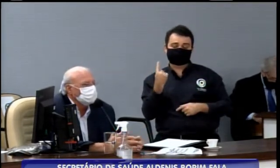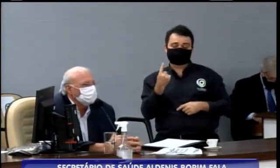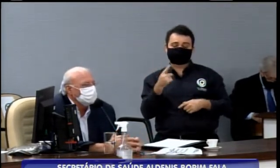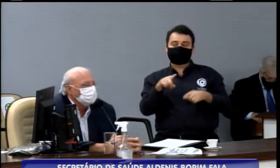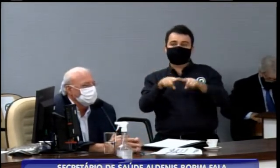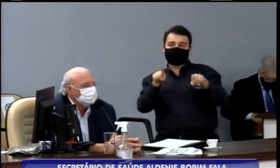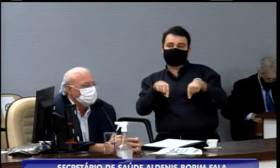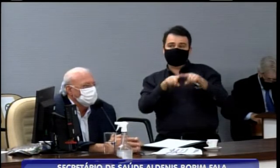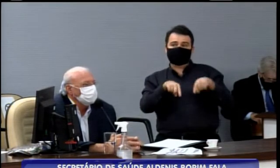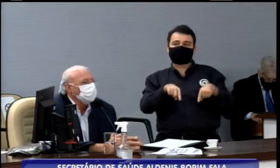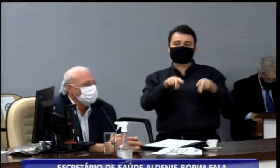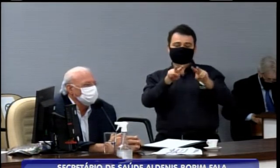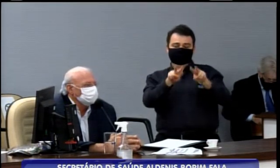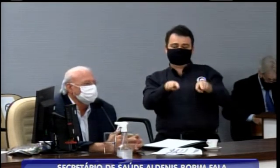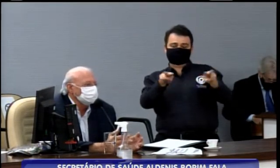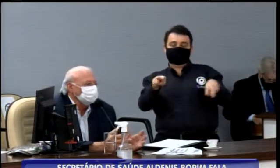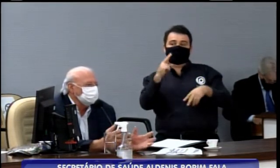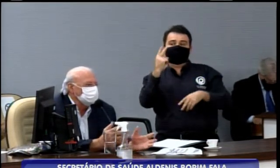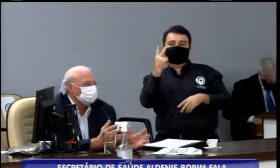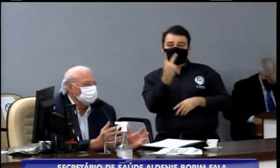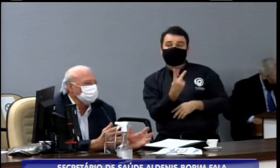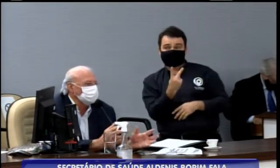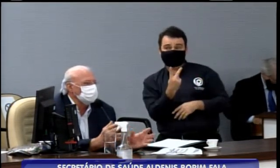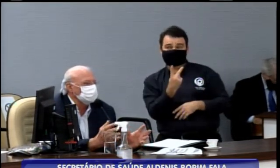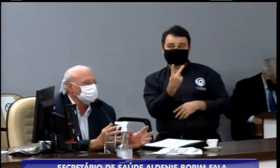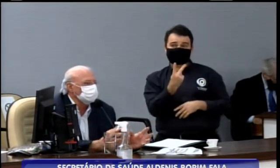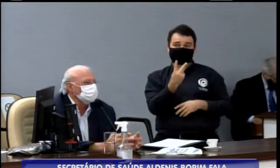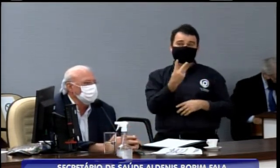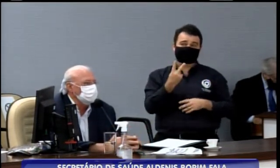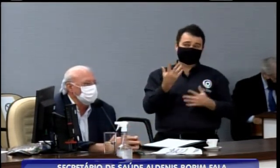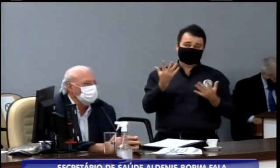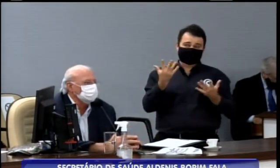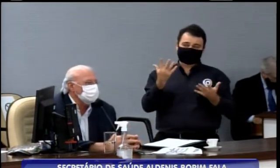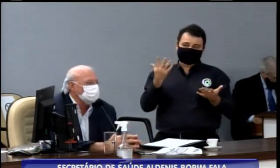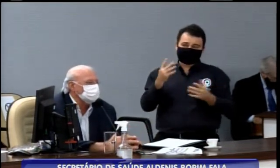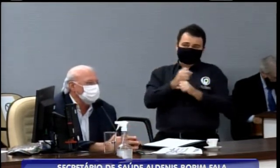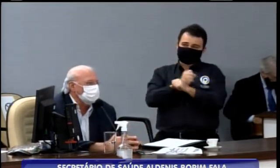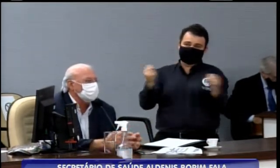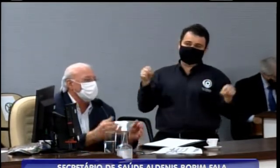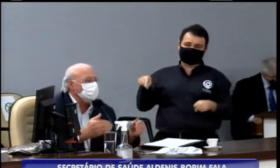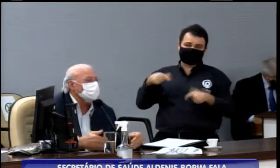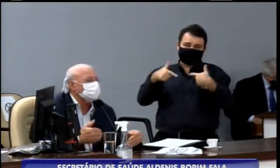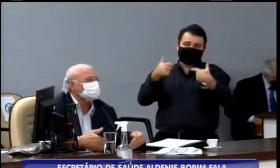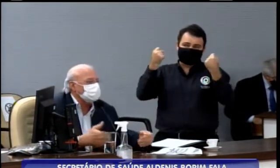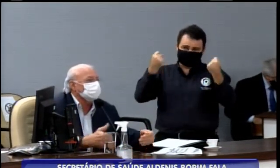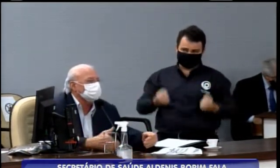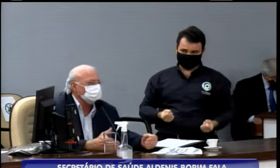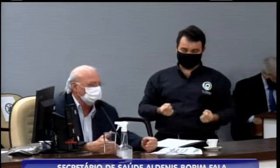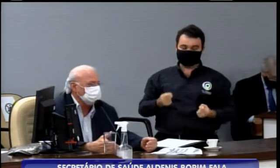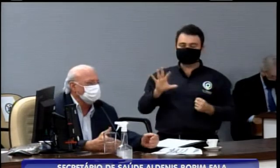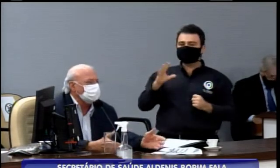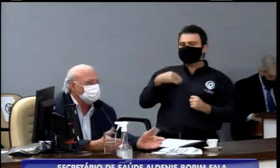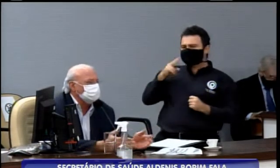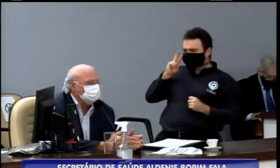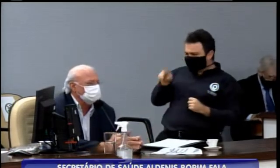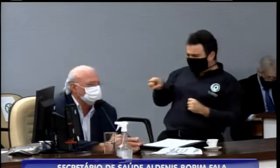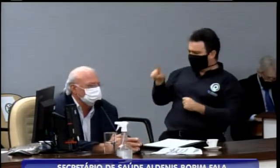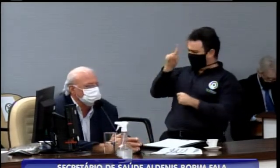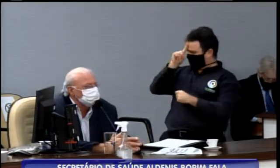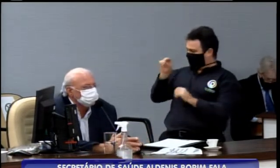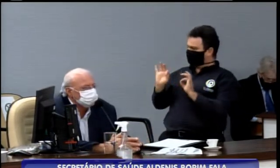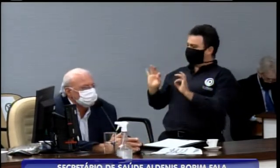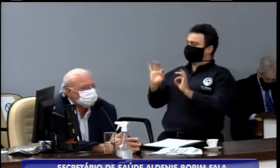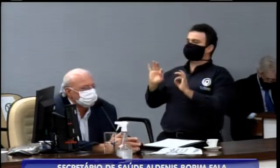de reserva de mercado também. Então nós somos nos basear naquele que está funcionando